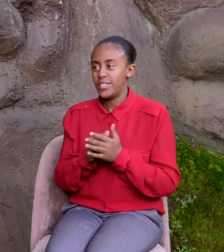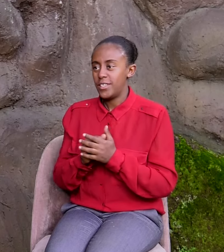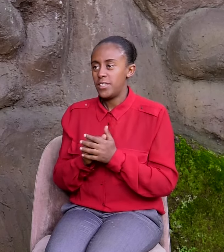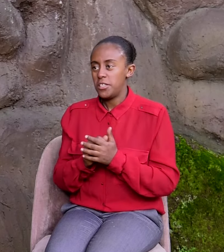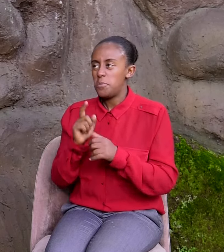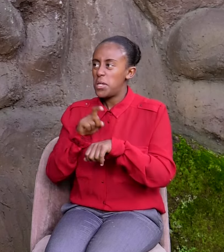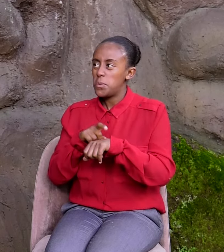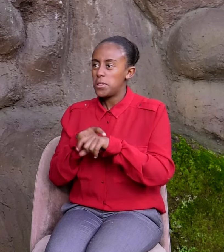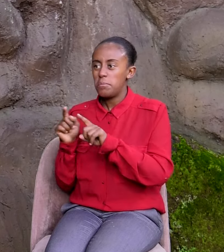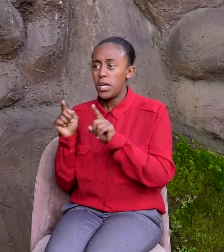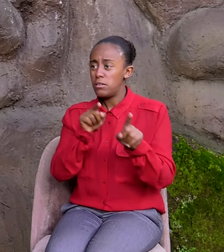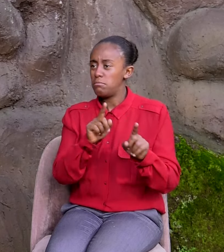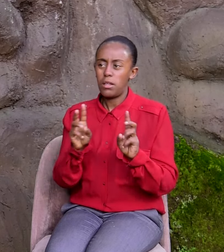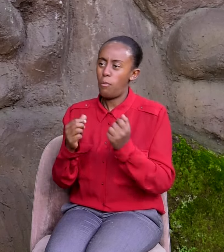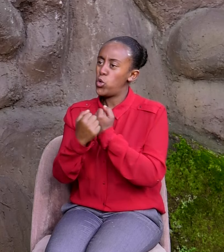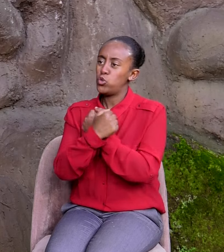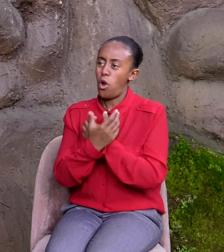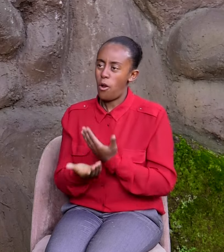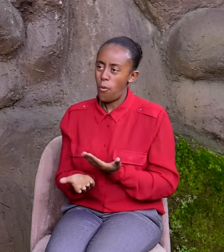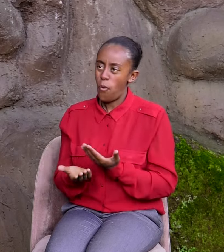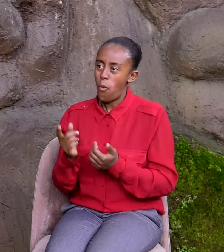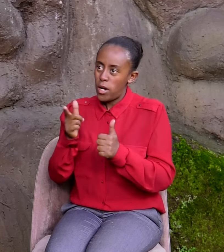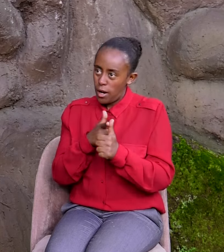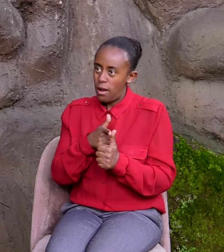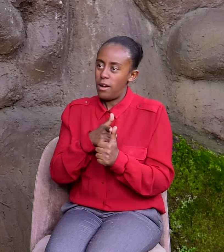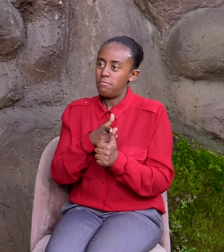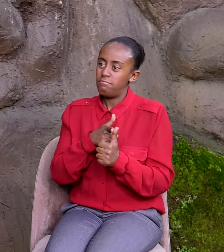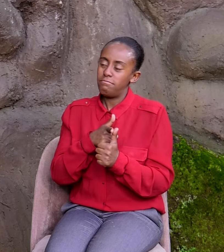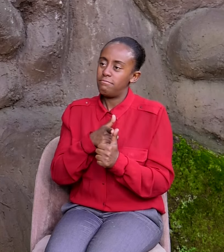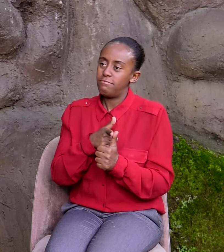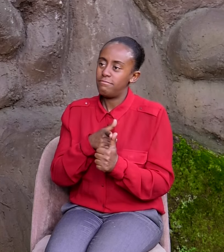ወቅት መሄዴ ወድጀዋለሁ። አንደኛ ያው